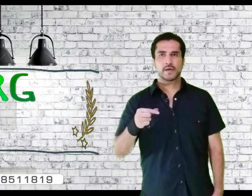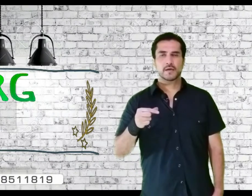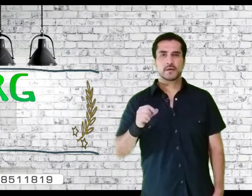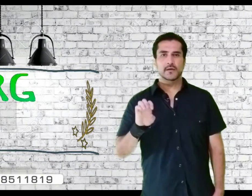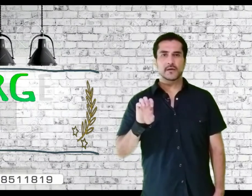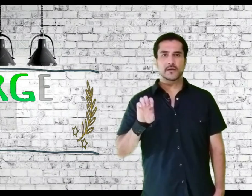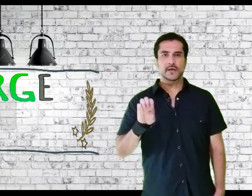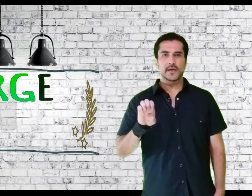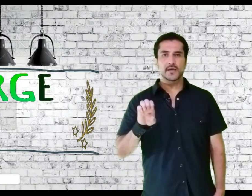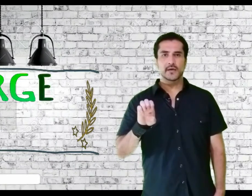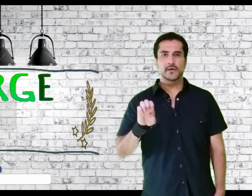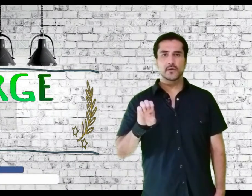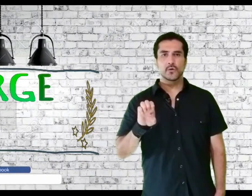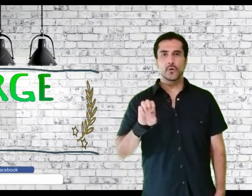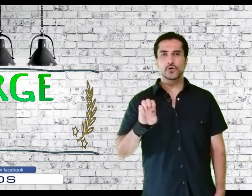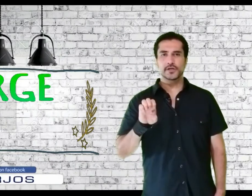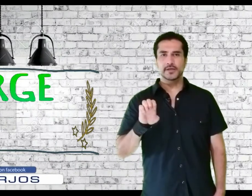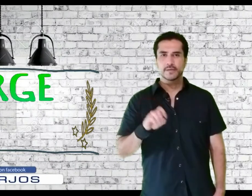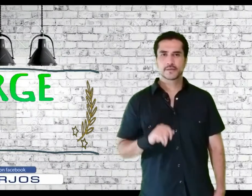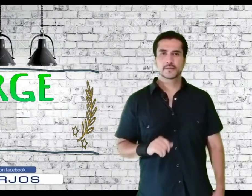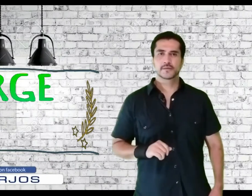G, E, Jorge.